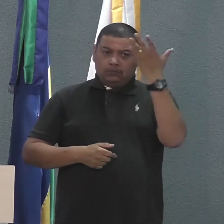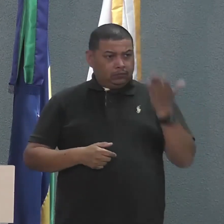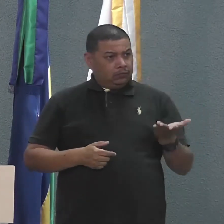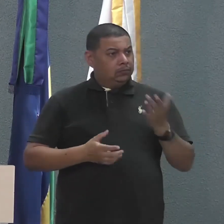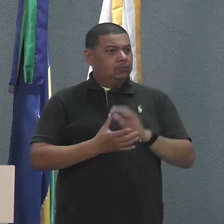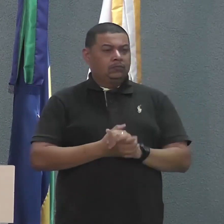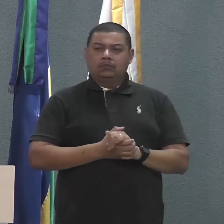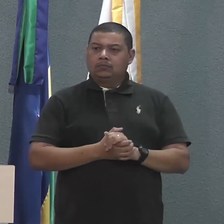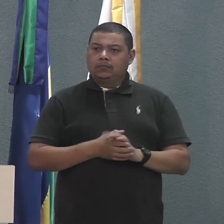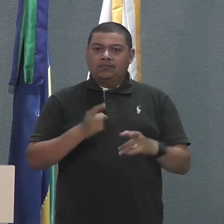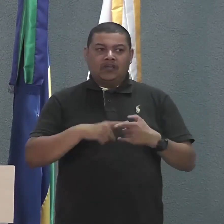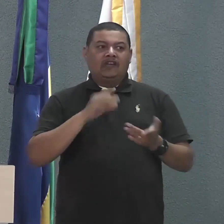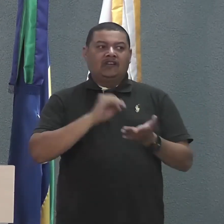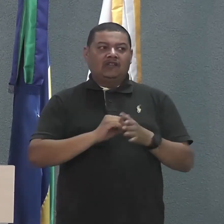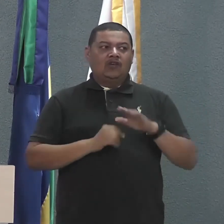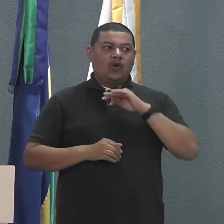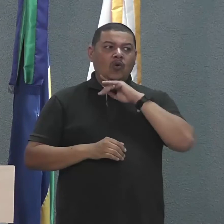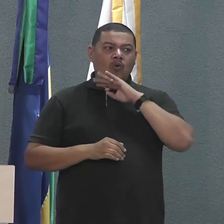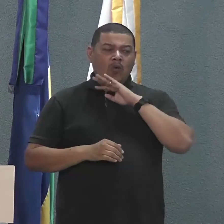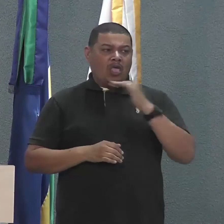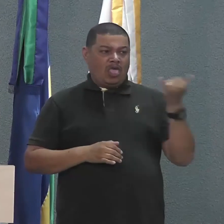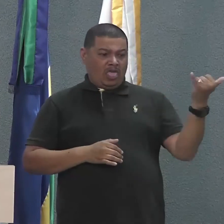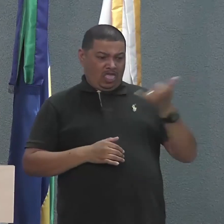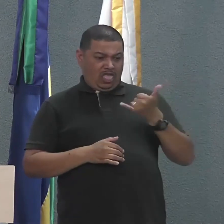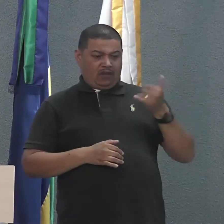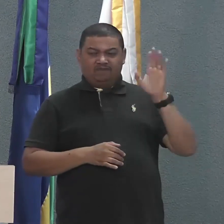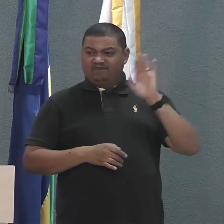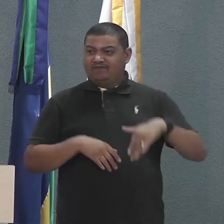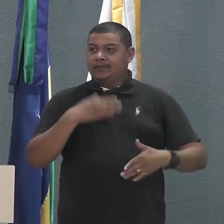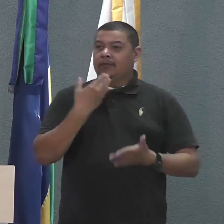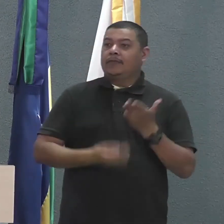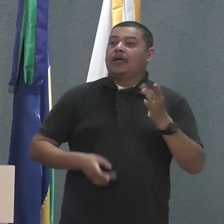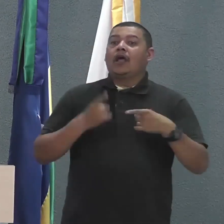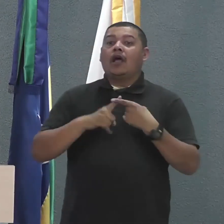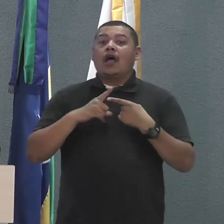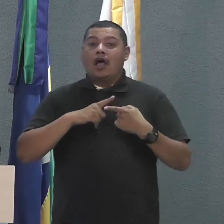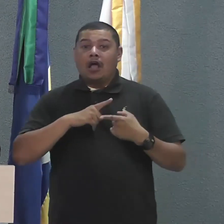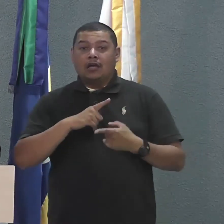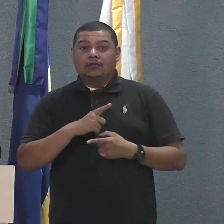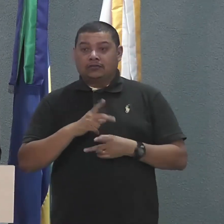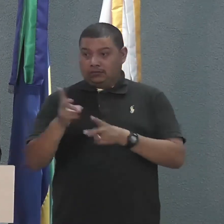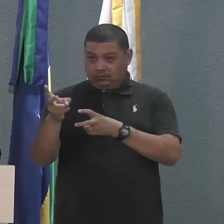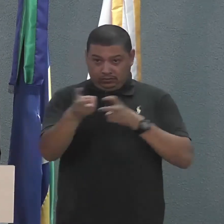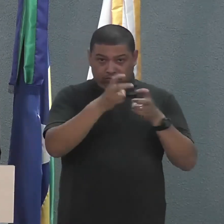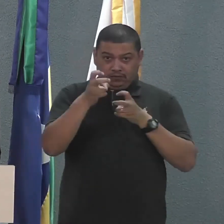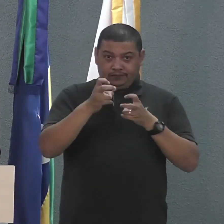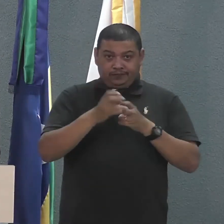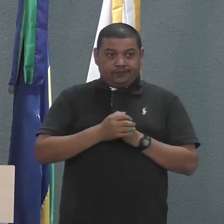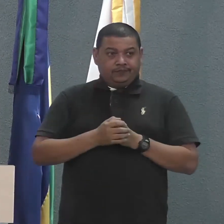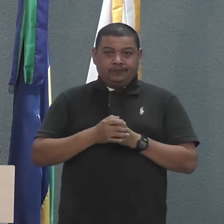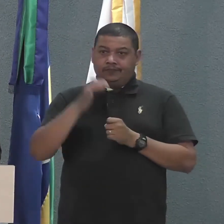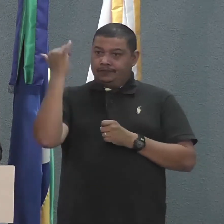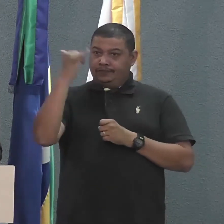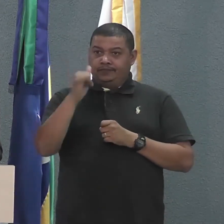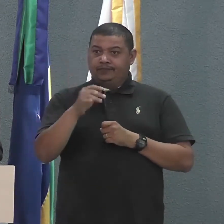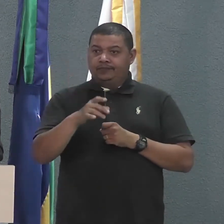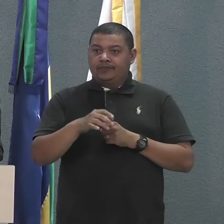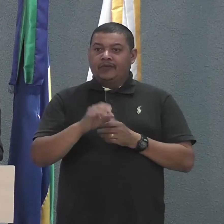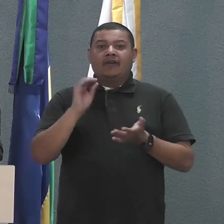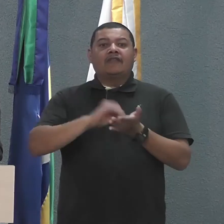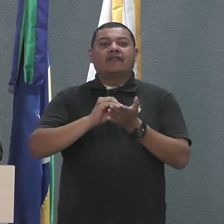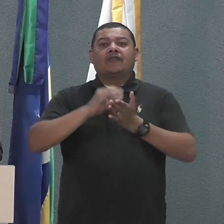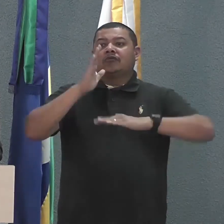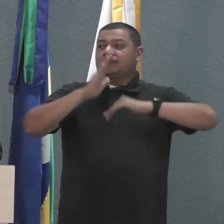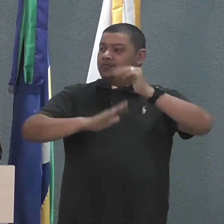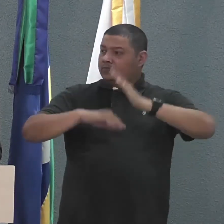serviço de qualidade, um serviço eficiente, porque a gente vê, Toninho, que é ineficiência na gestão.